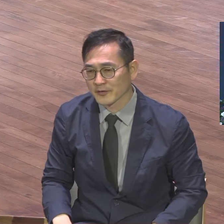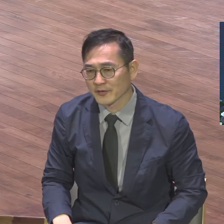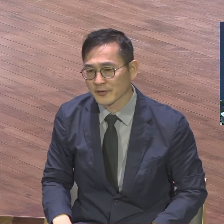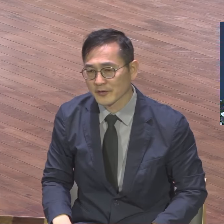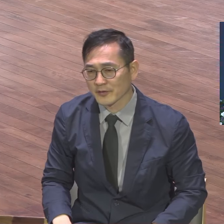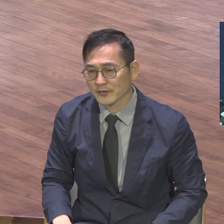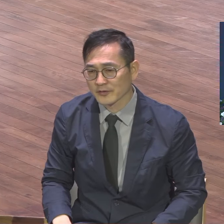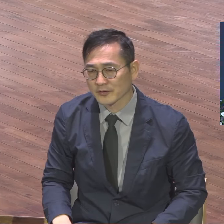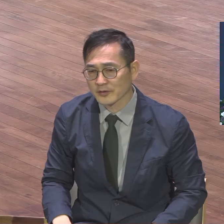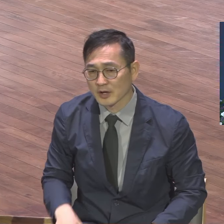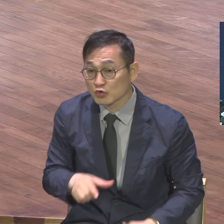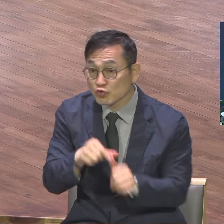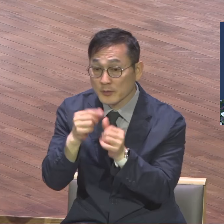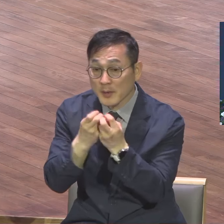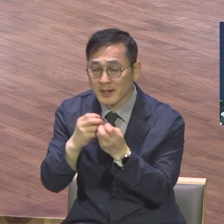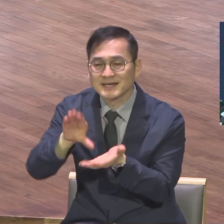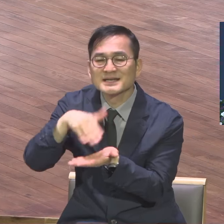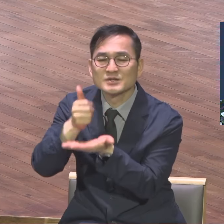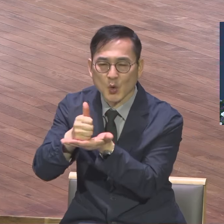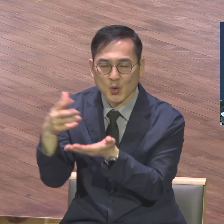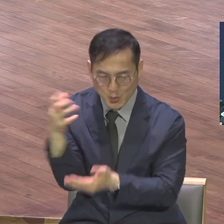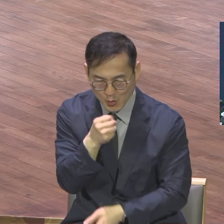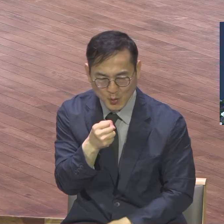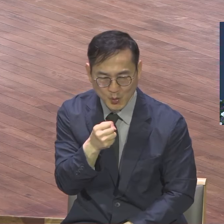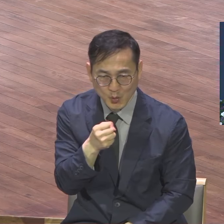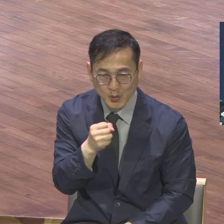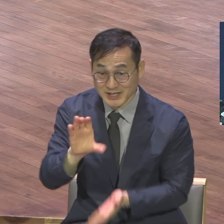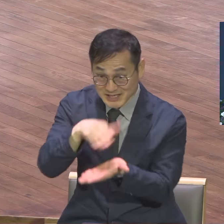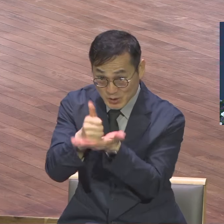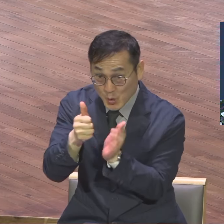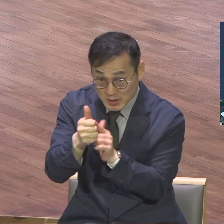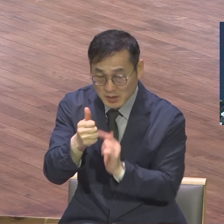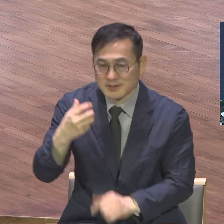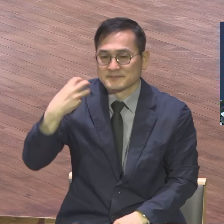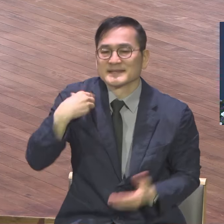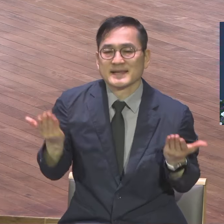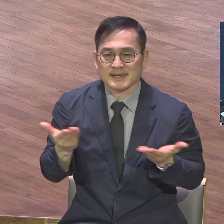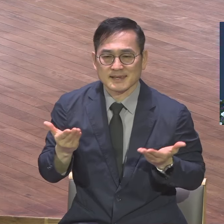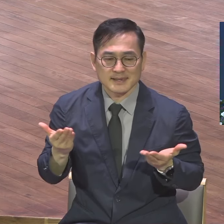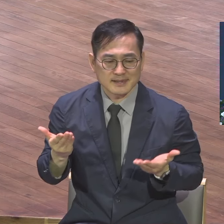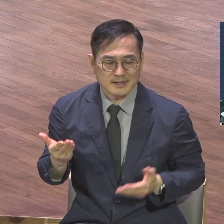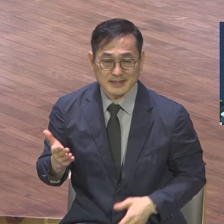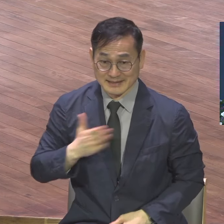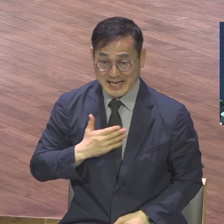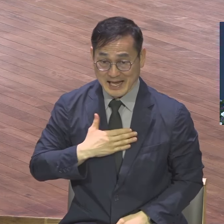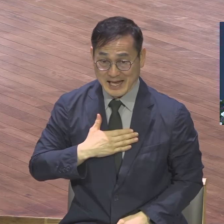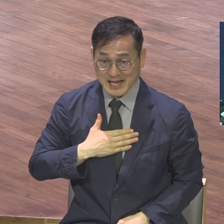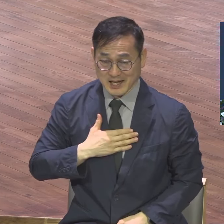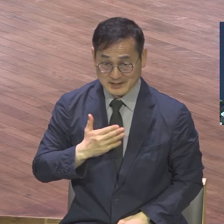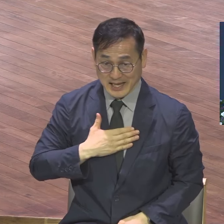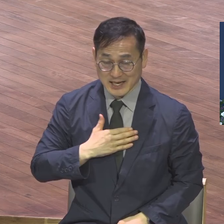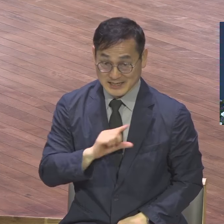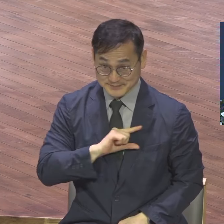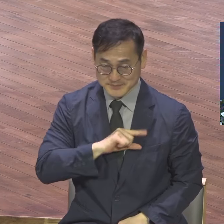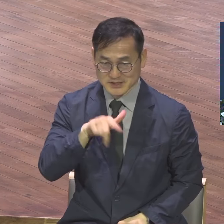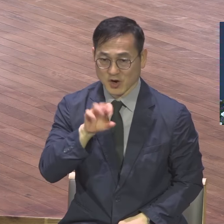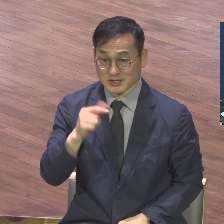그리스도 하면서. 그 예수는 이름이고 그리스도는 직분이에요. 정은주는 이름이고 목사는